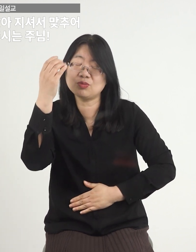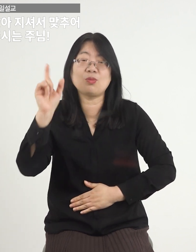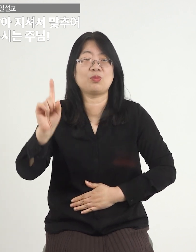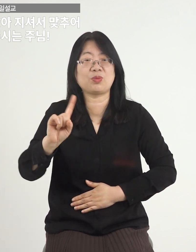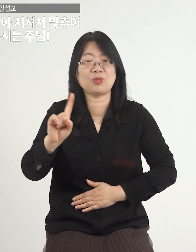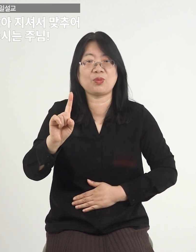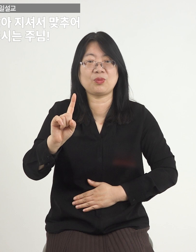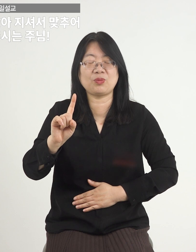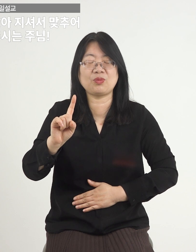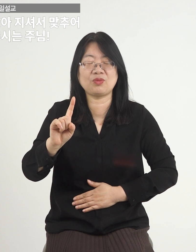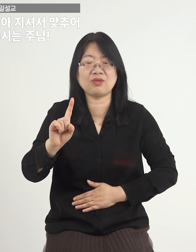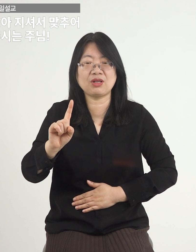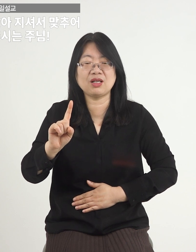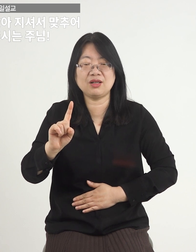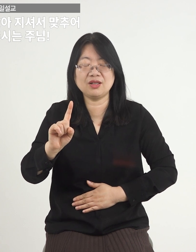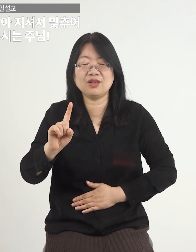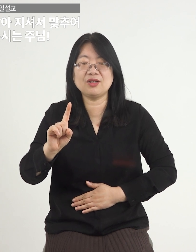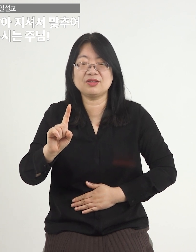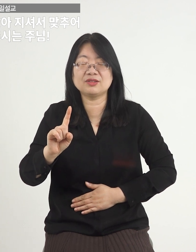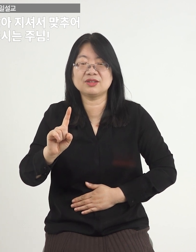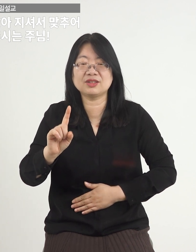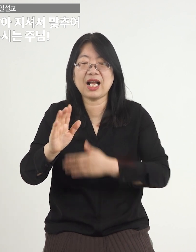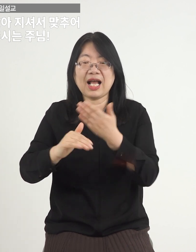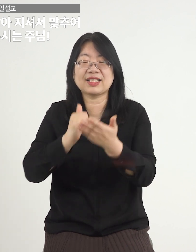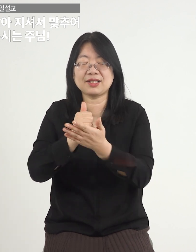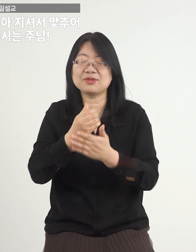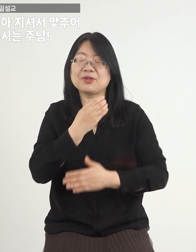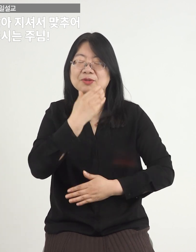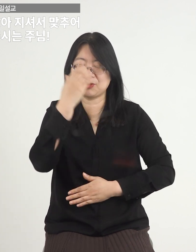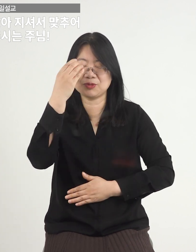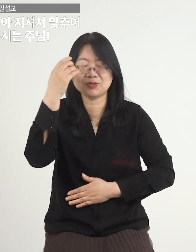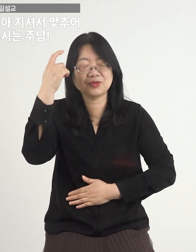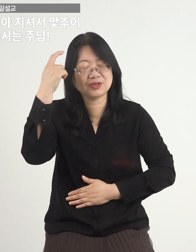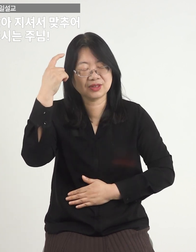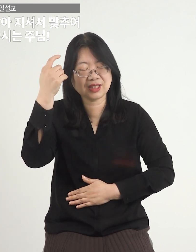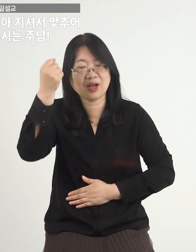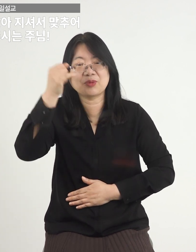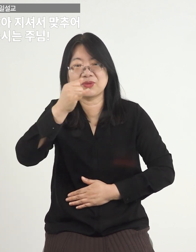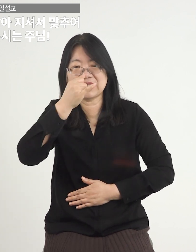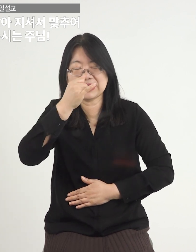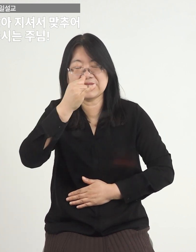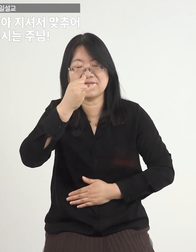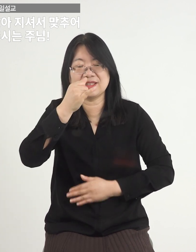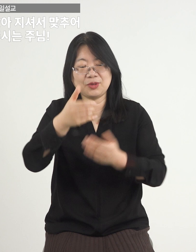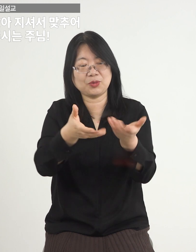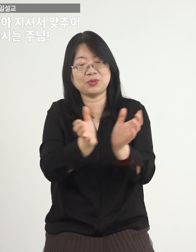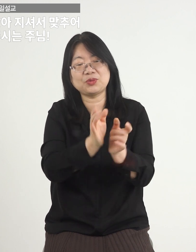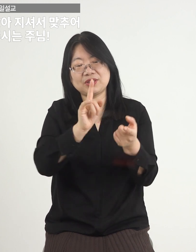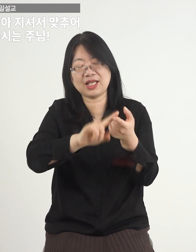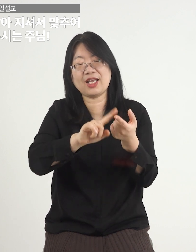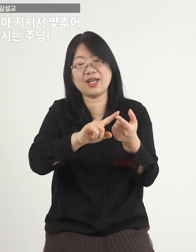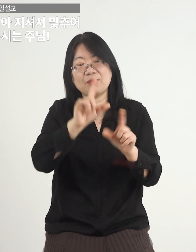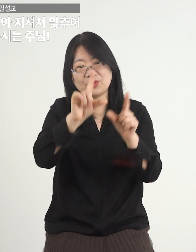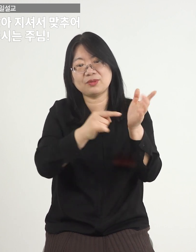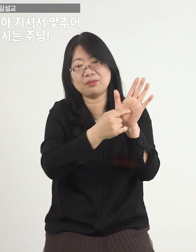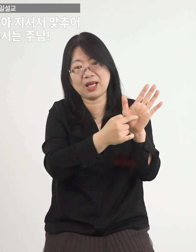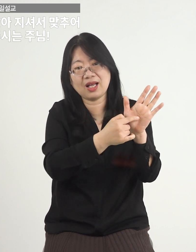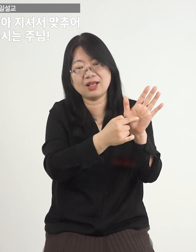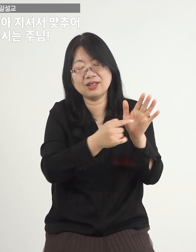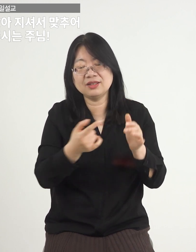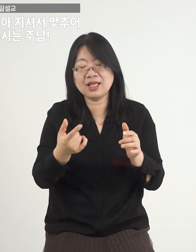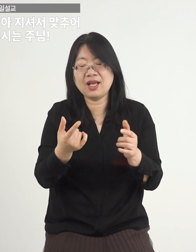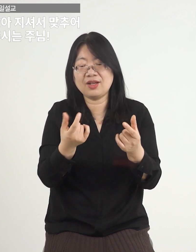어쩌면 이상향의 공동체를 담아내고 있는 거죠. 이렇게 하기엔 인류가